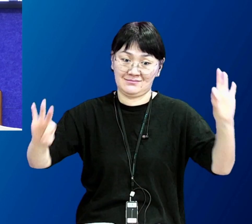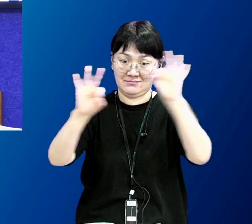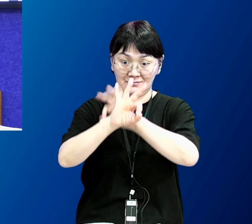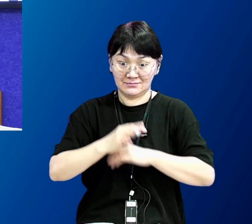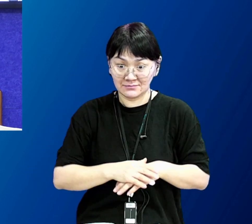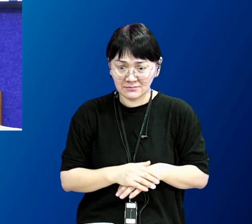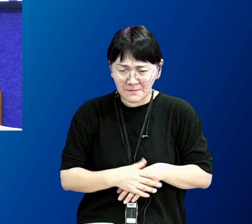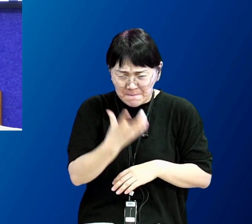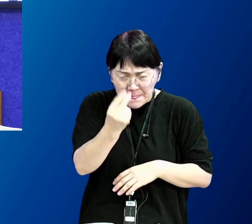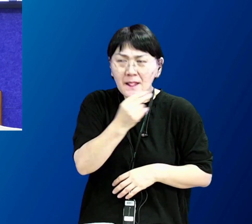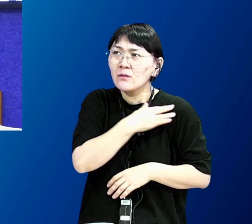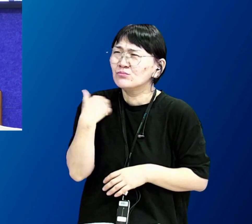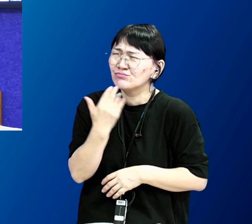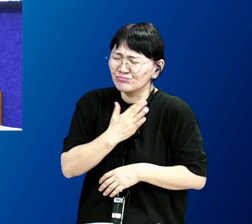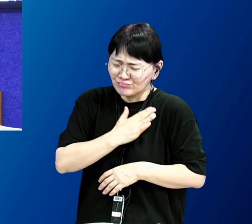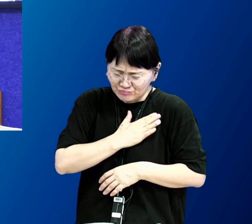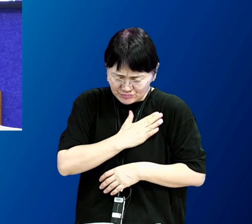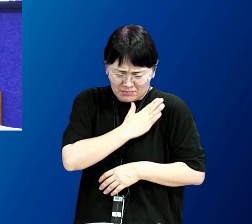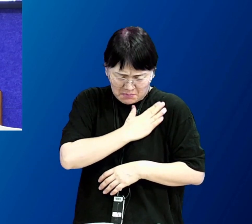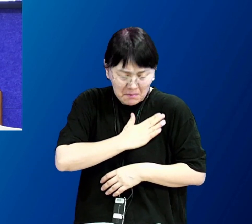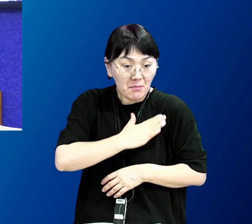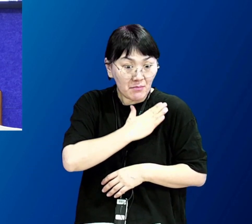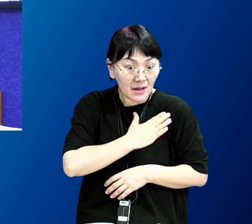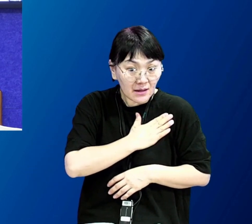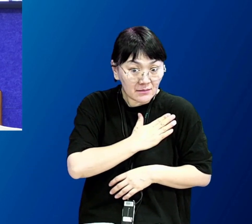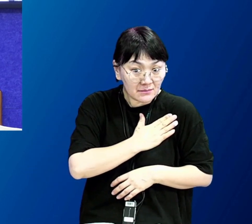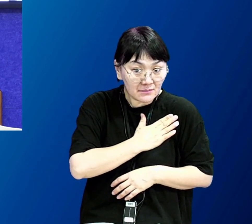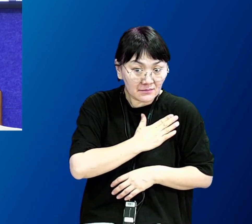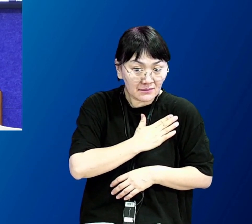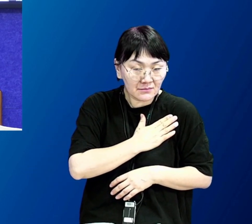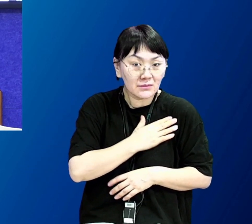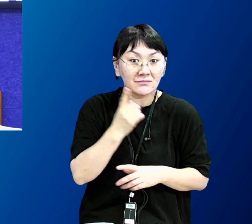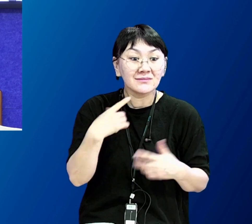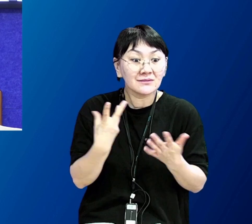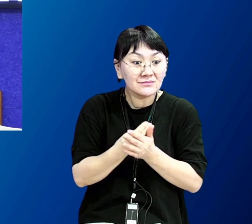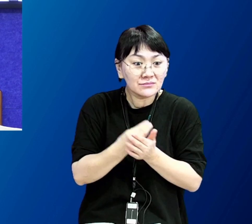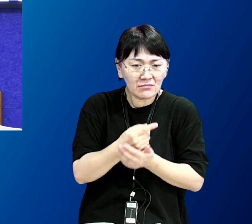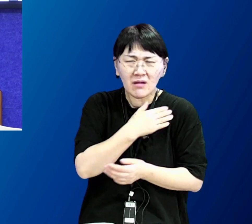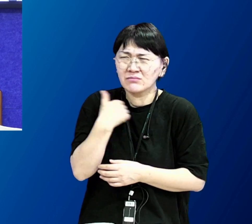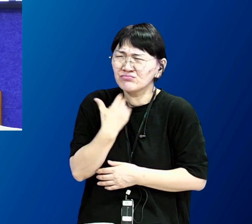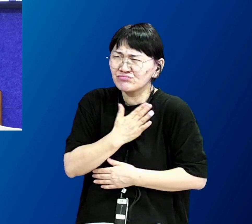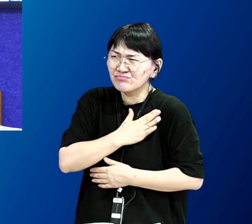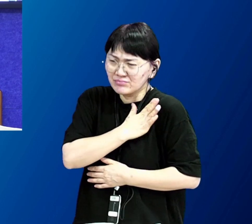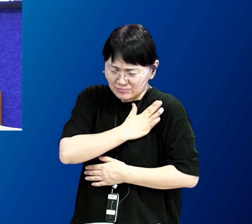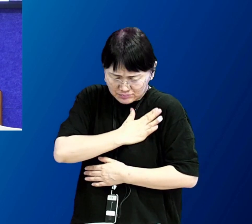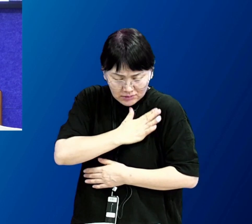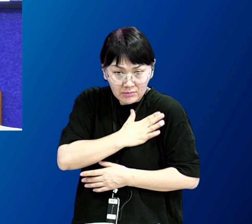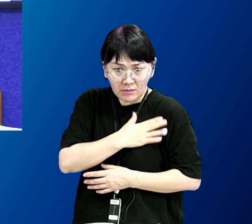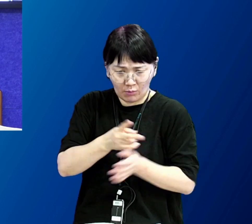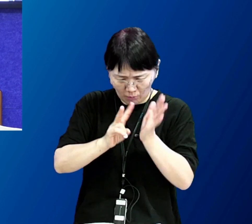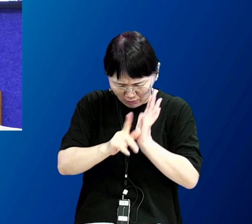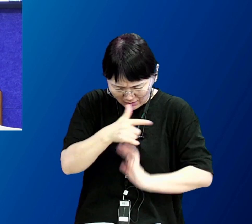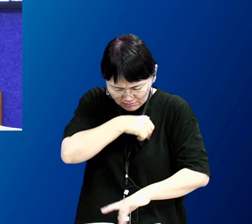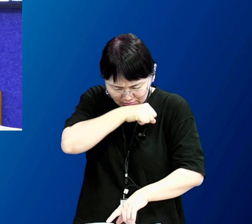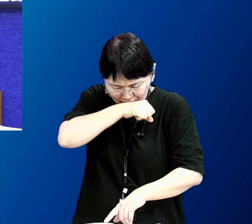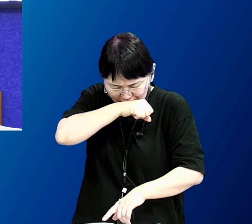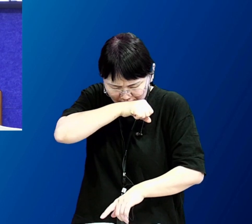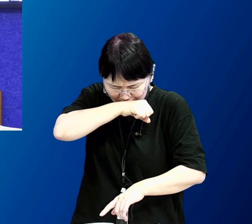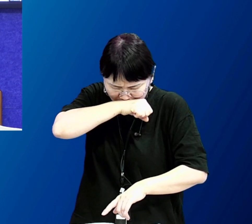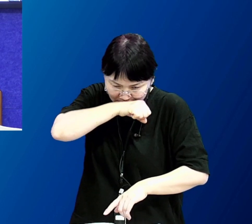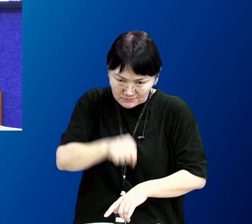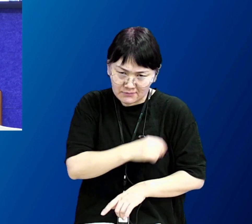Үнэхээр эзнийг хайрлж байгаа тэр хүн юм болоо. Тэр эзнийг үгийг хайрладаг